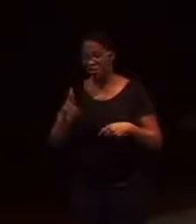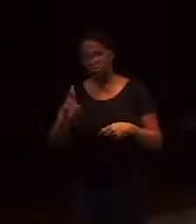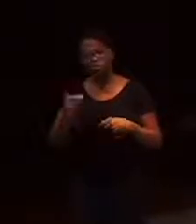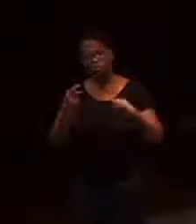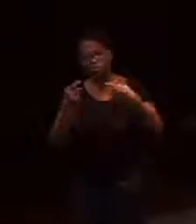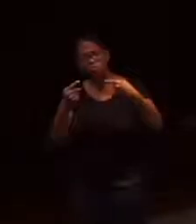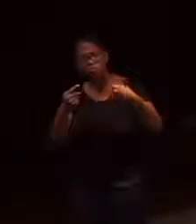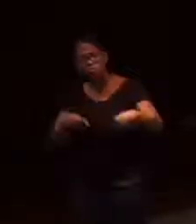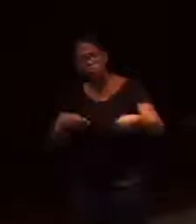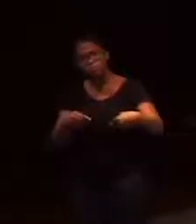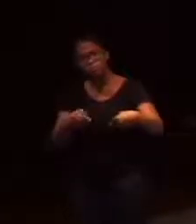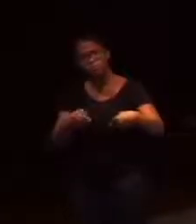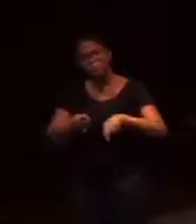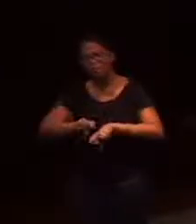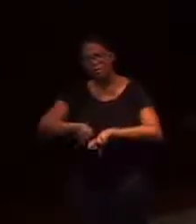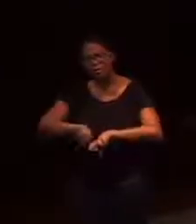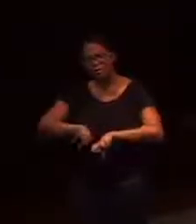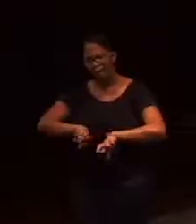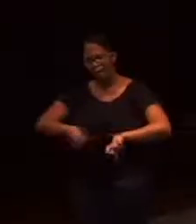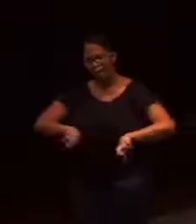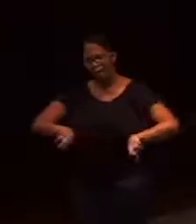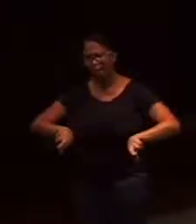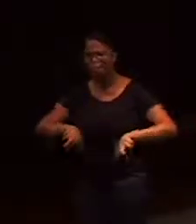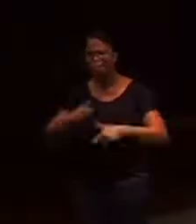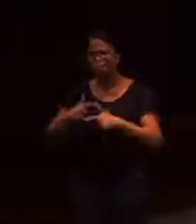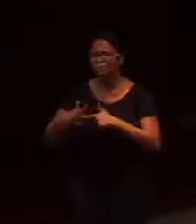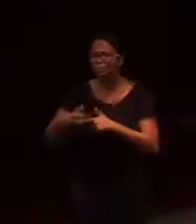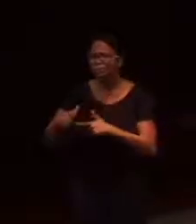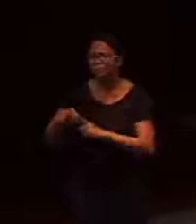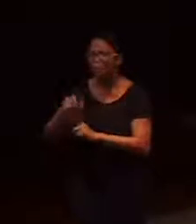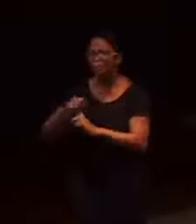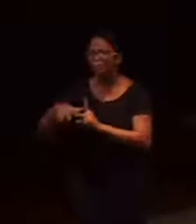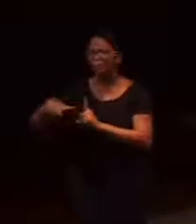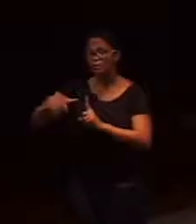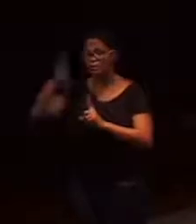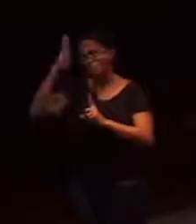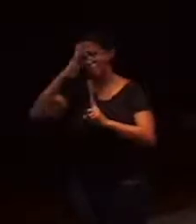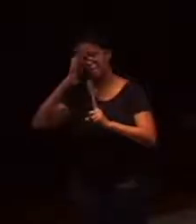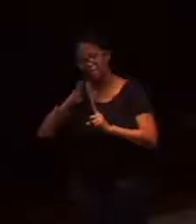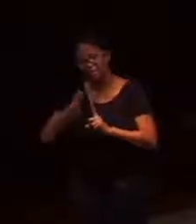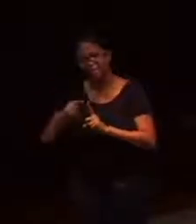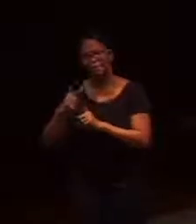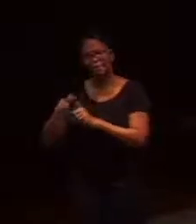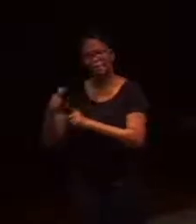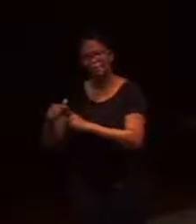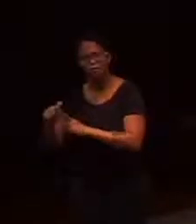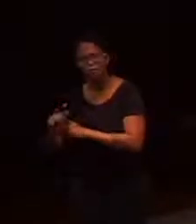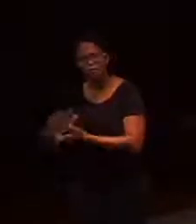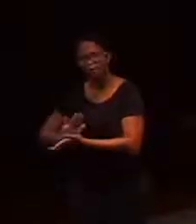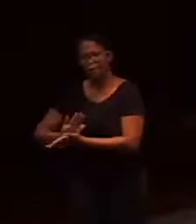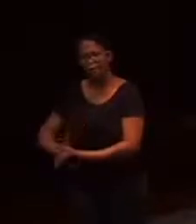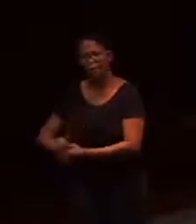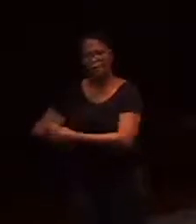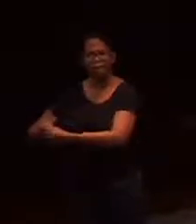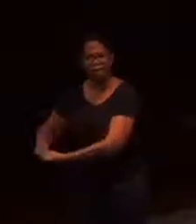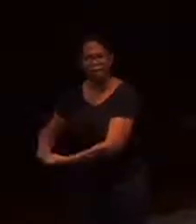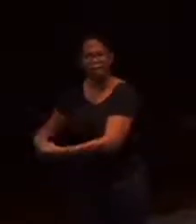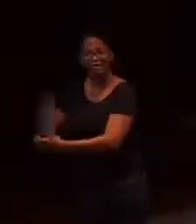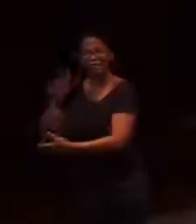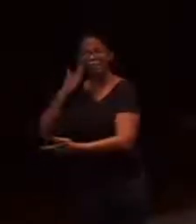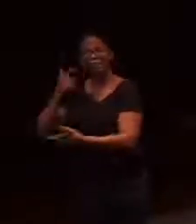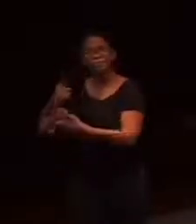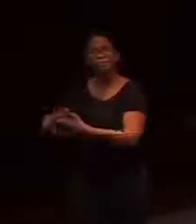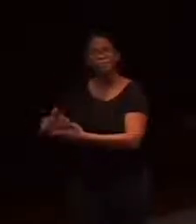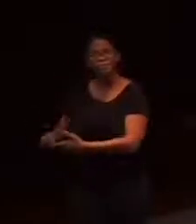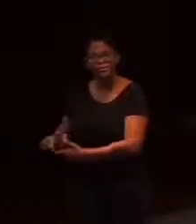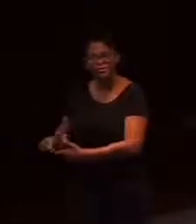enfrentar as várias questões que nós temos na sociedade brasileira e, nesse caso, enfrentar os vários problemas que nós temos na sociedade brasileira, nesse